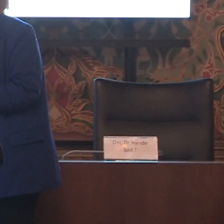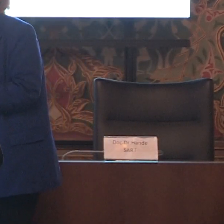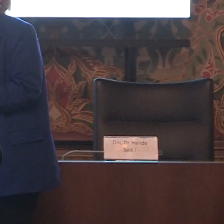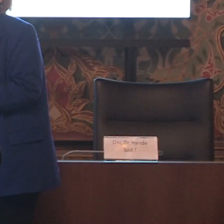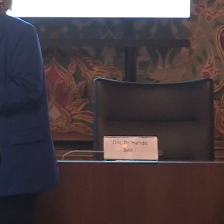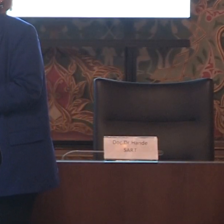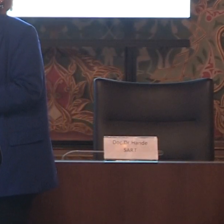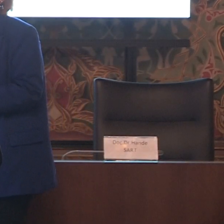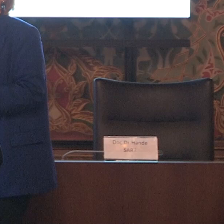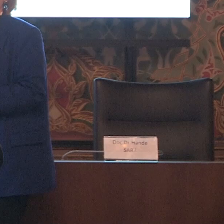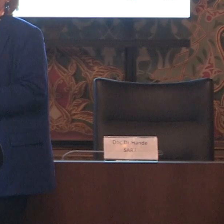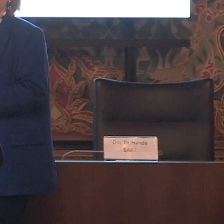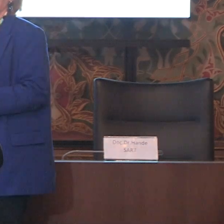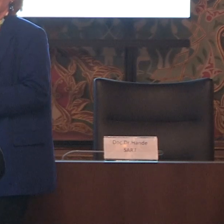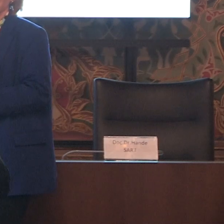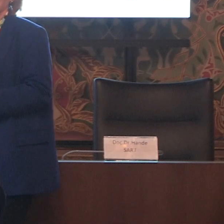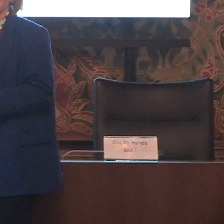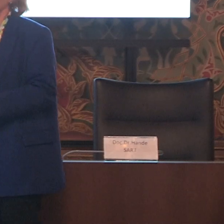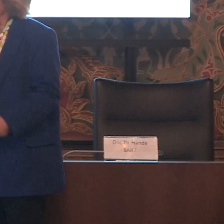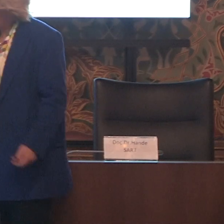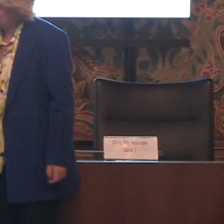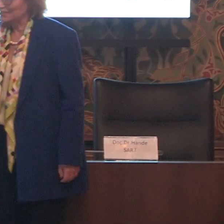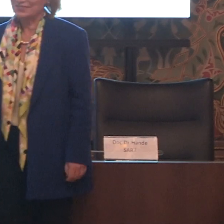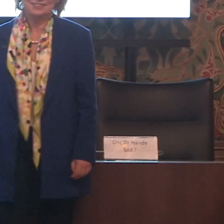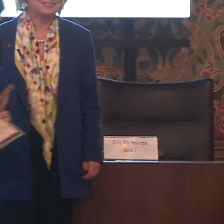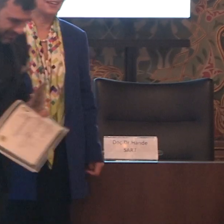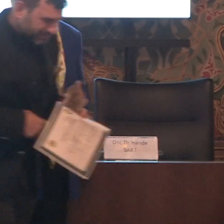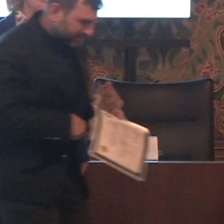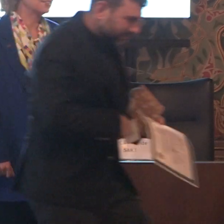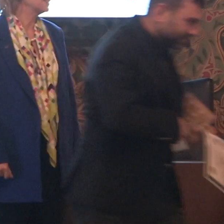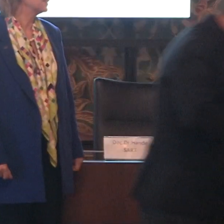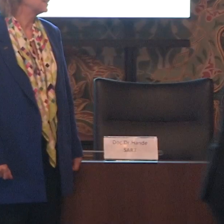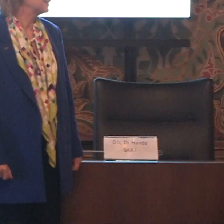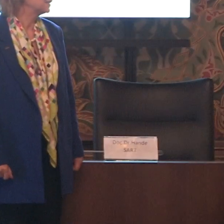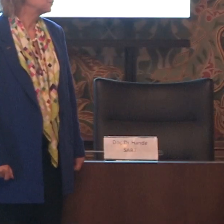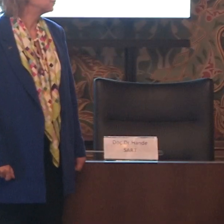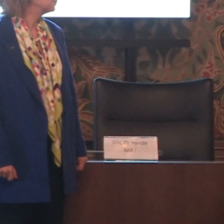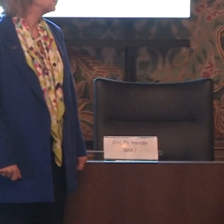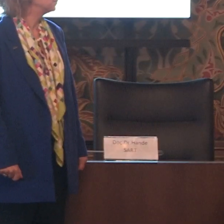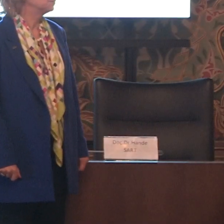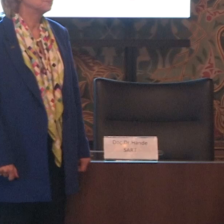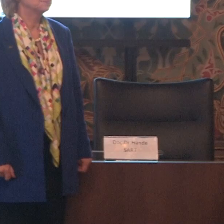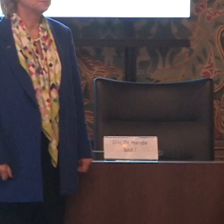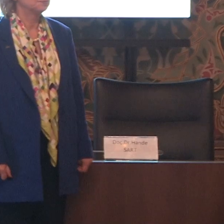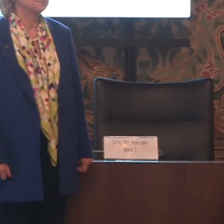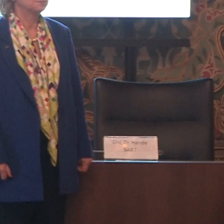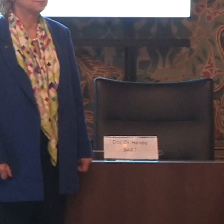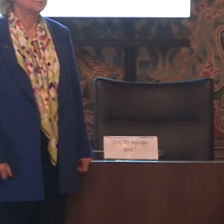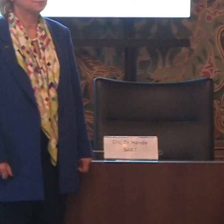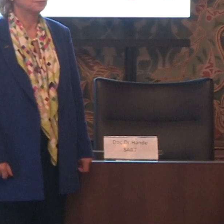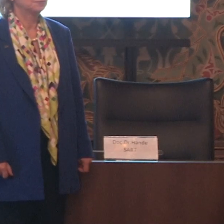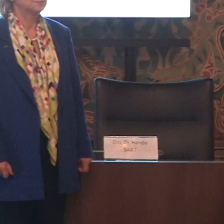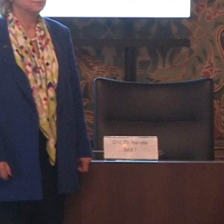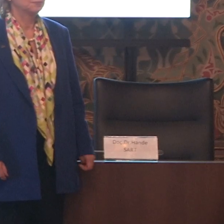Yapı İşleri ve Teknik Daire hocalarımızdan Sayın Gülsemin